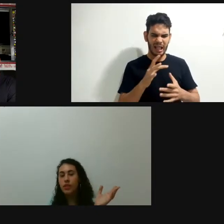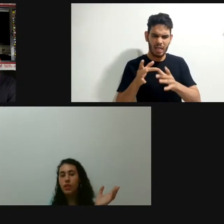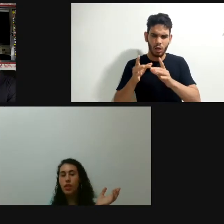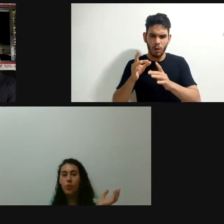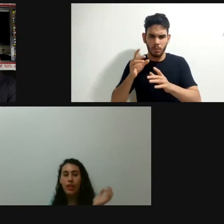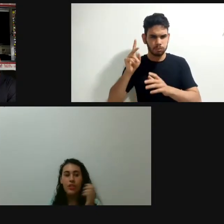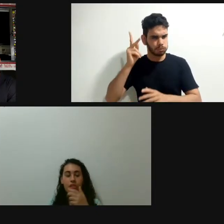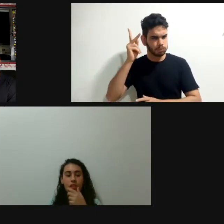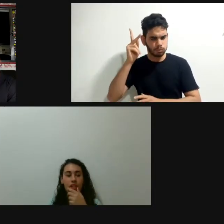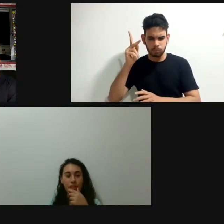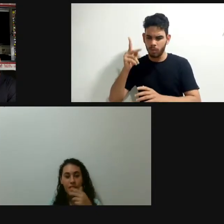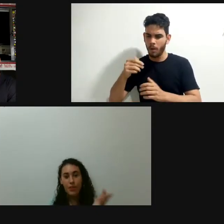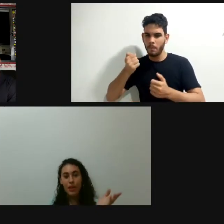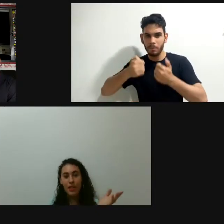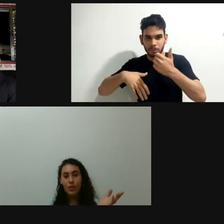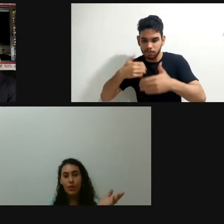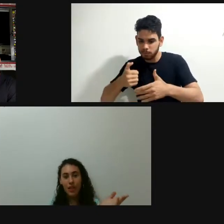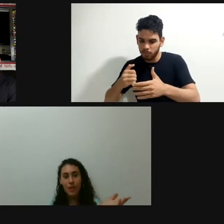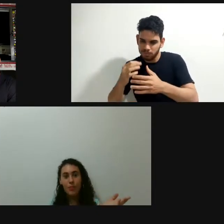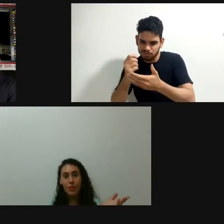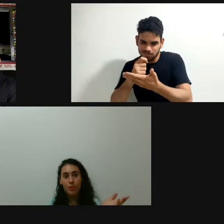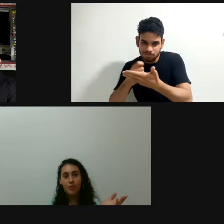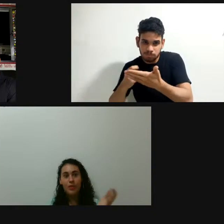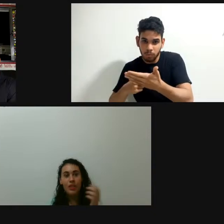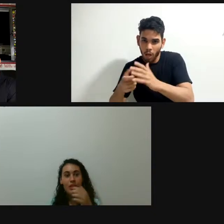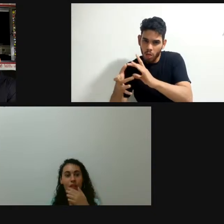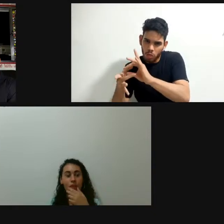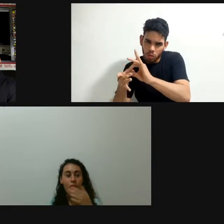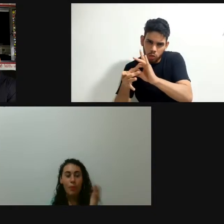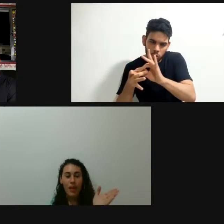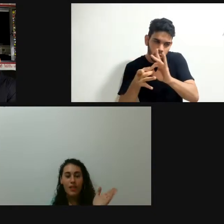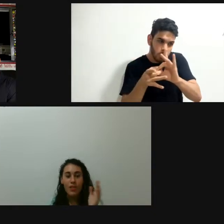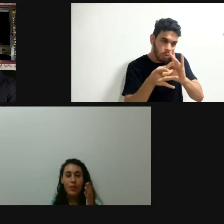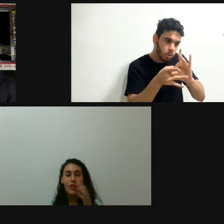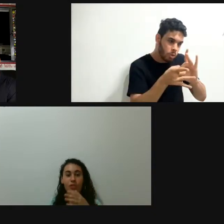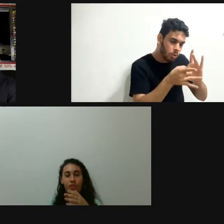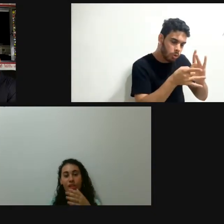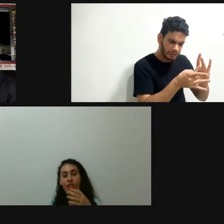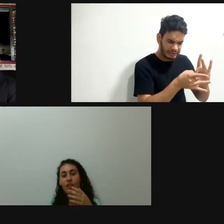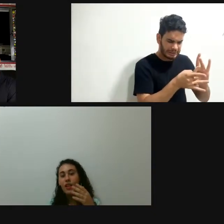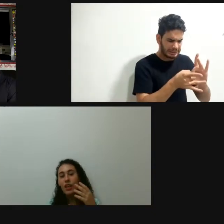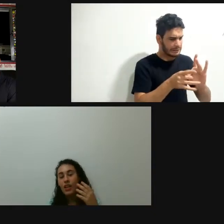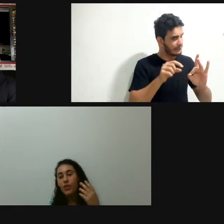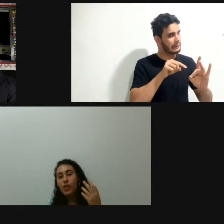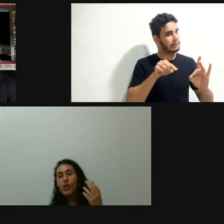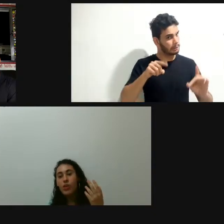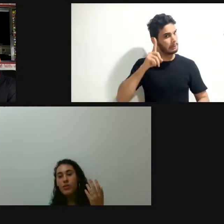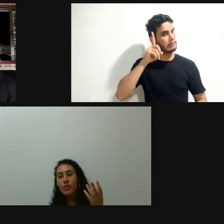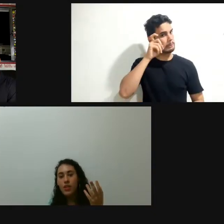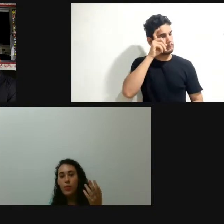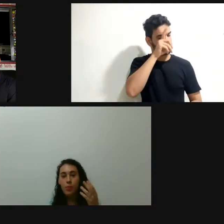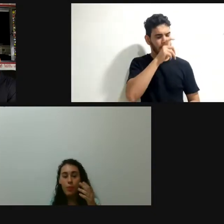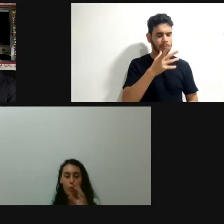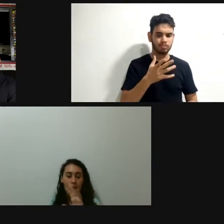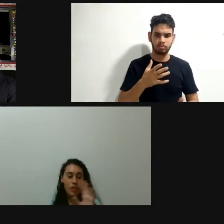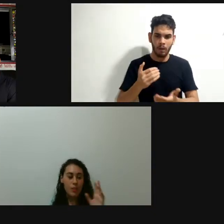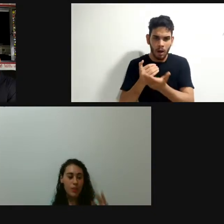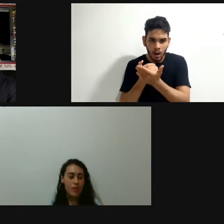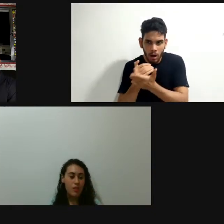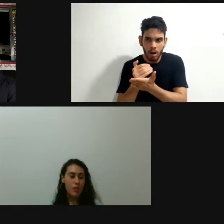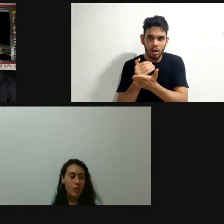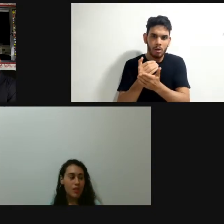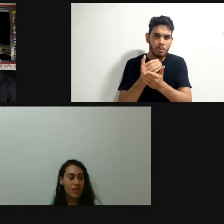história. Porque a gente tem que fazer uma linha do tempo, começo, meio e fim. E o que eu aconselho